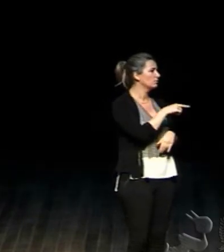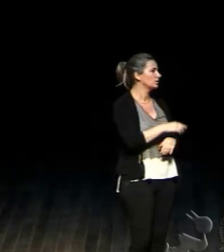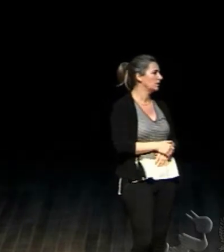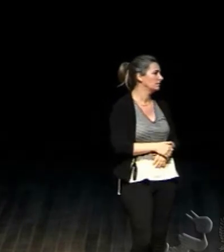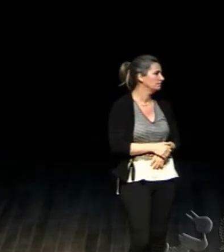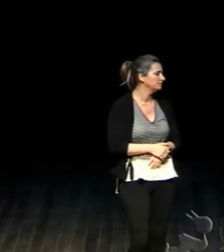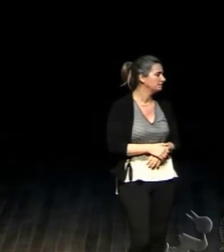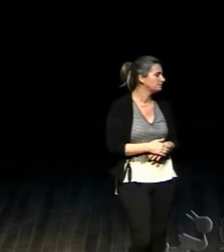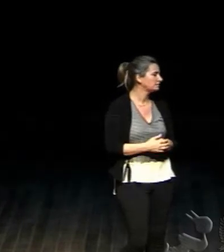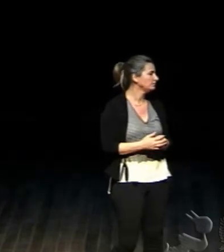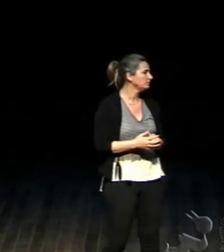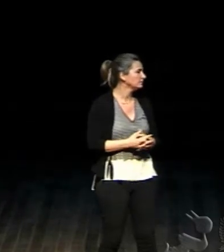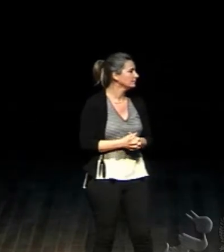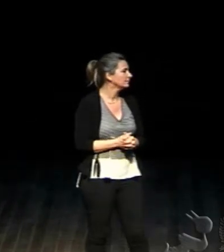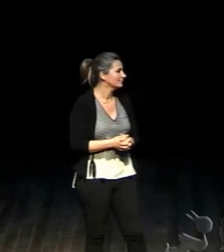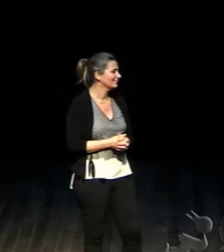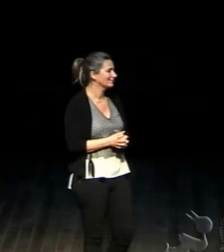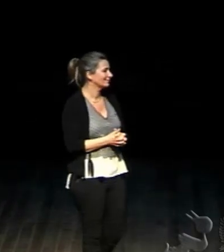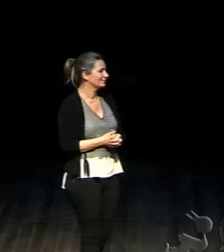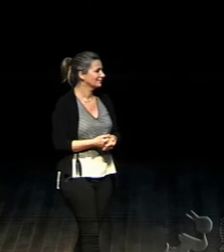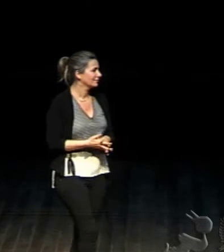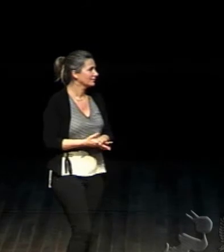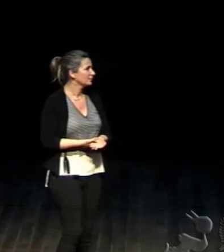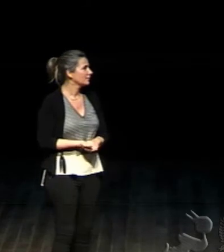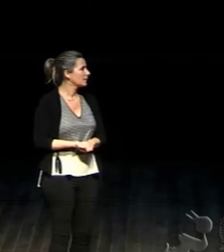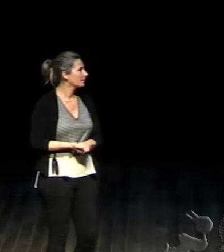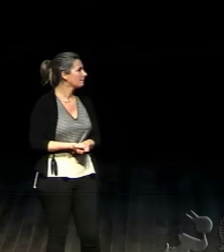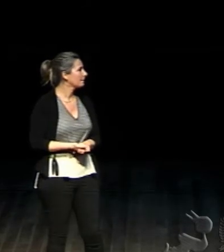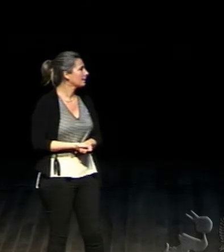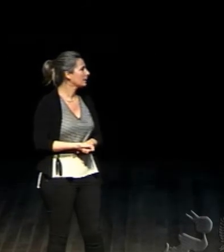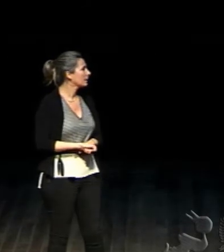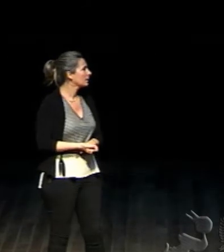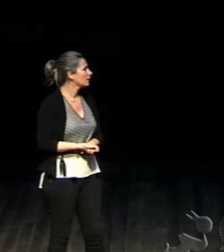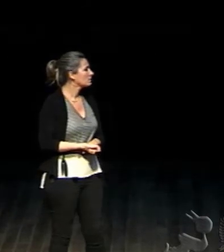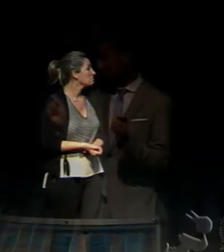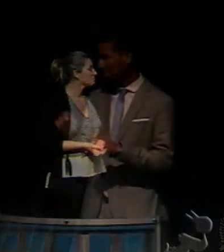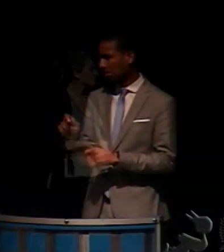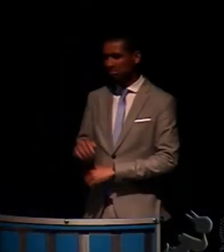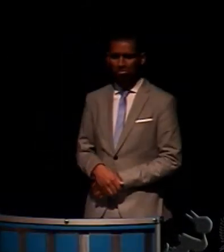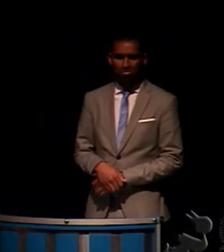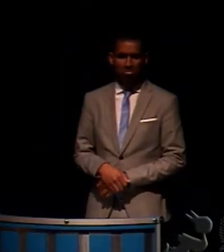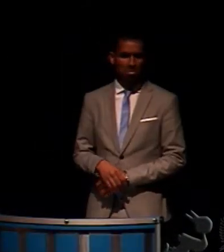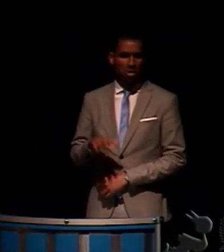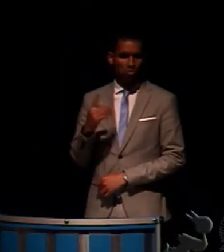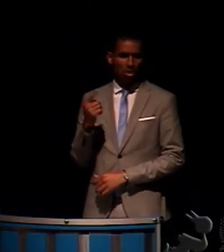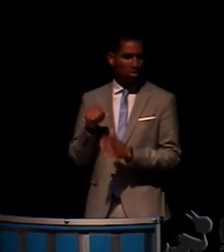eu concordo na possibilidade desse aluno sair fluente, mas eu penso que é um desafio para os